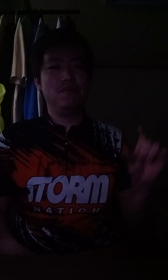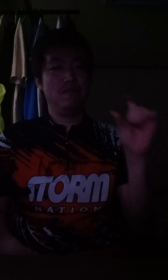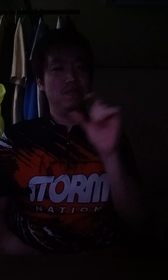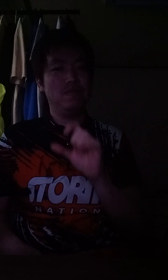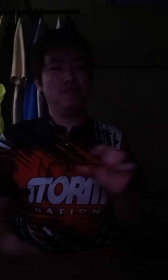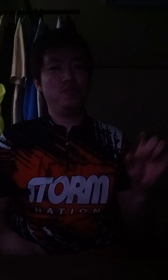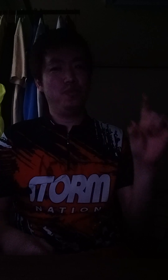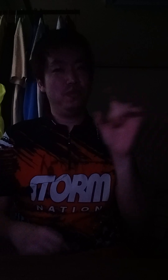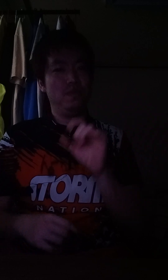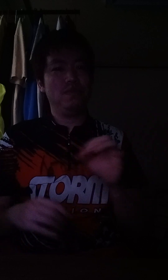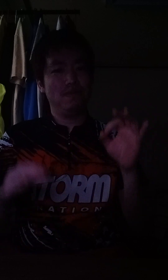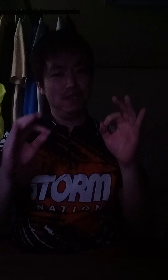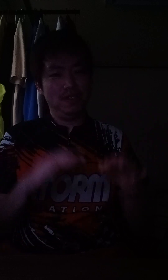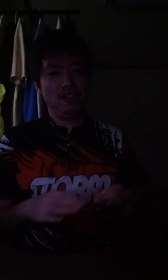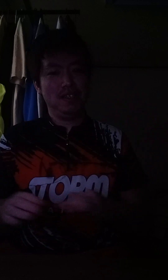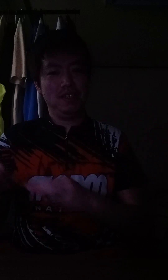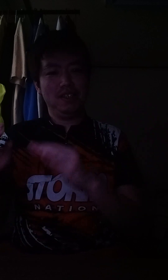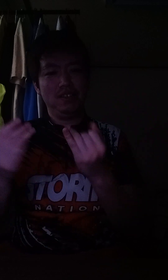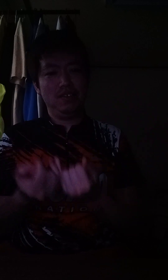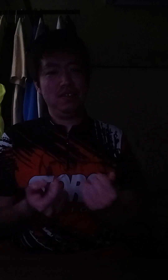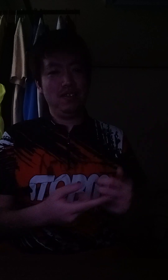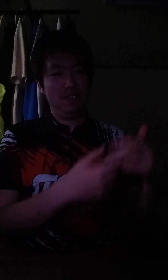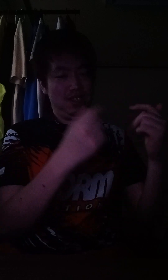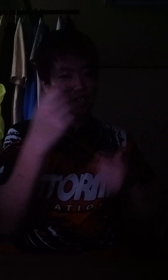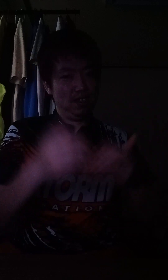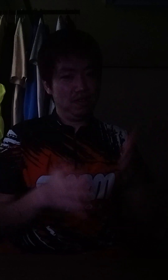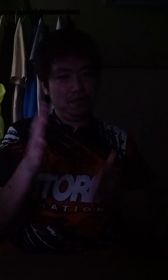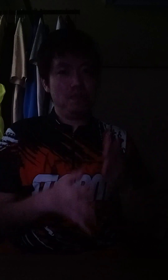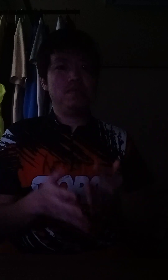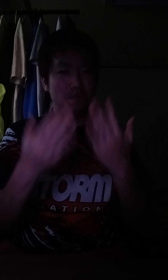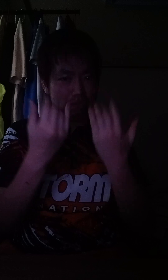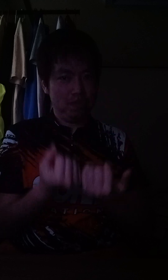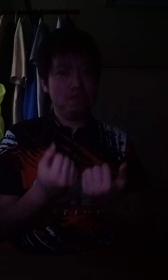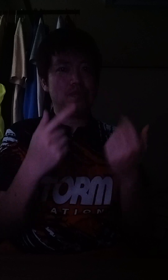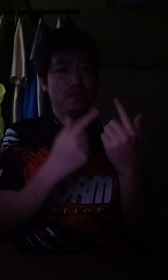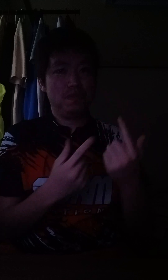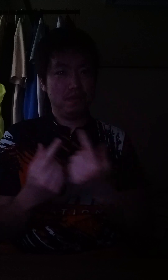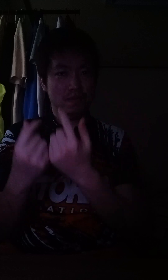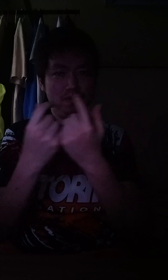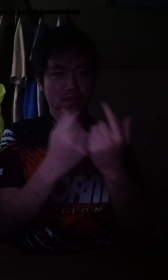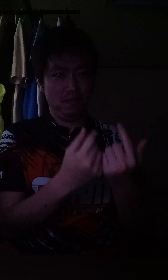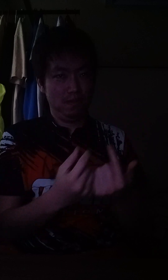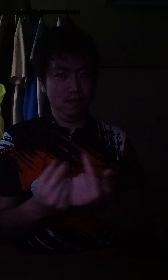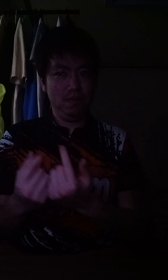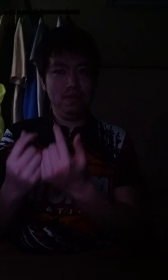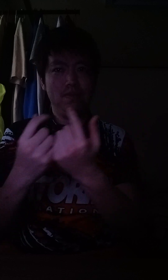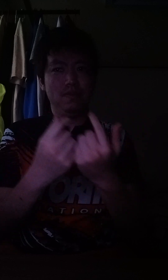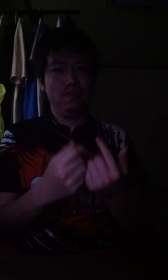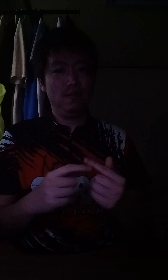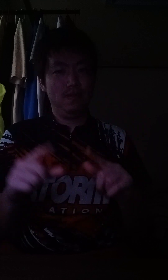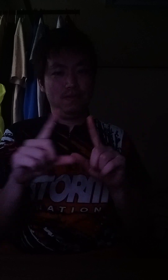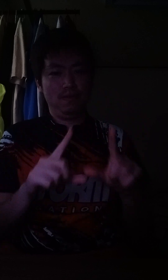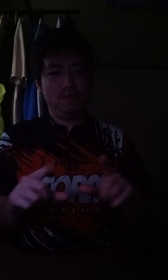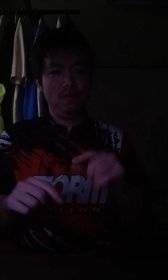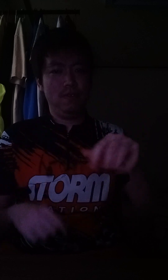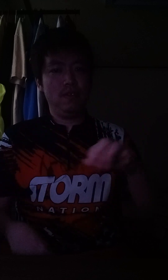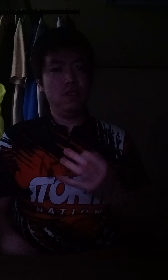하나님 승현이와 함께 뛰어노는 날이 곧 현실이 될 수 있겠죠. 강하게 살 수